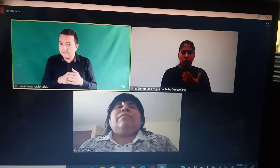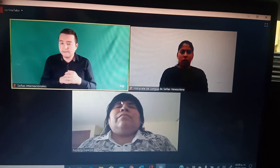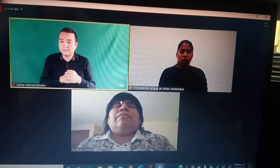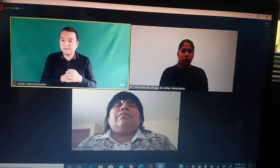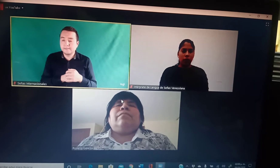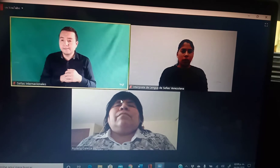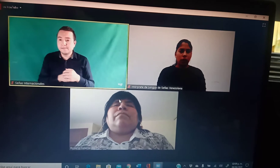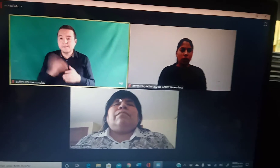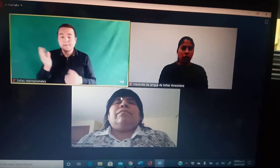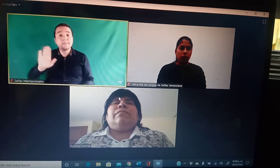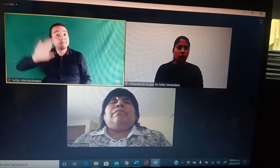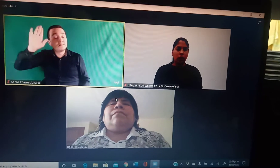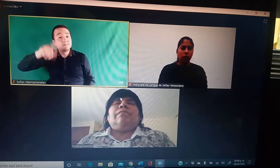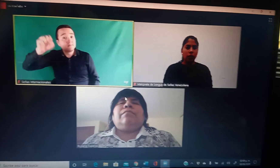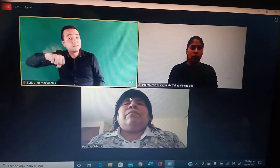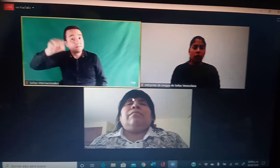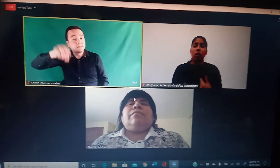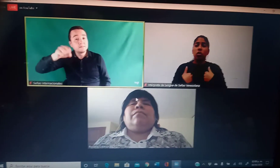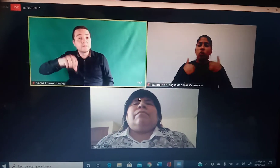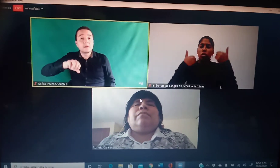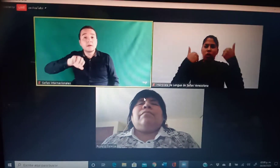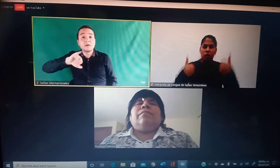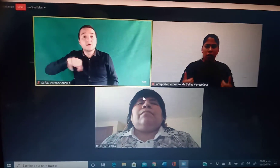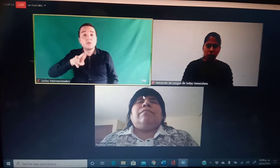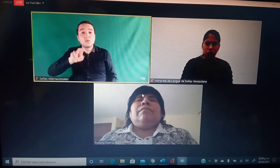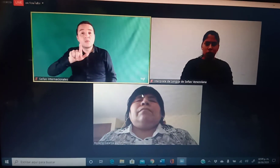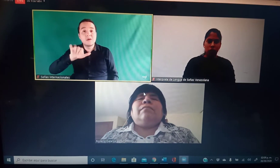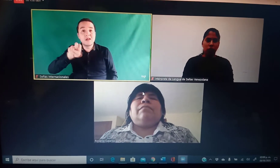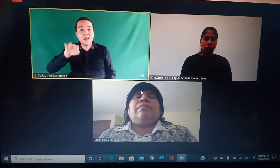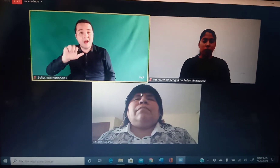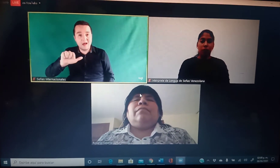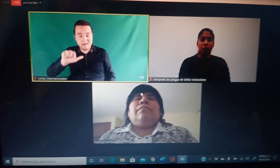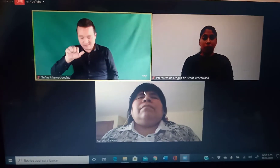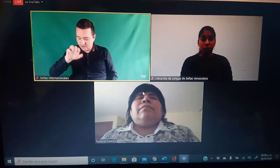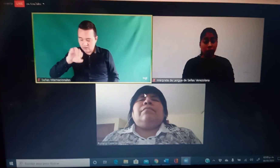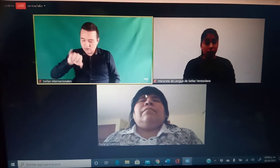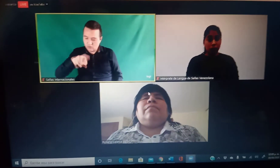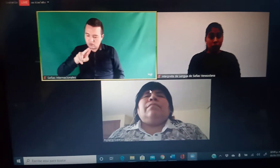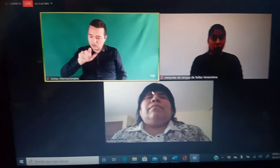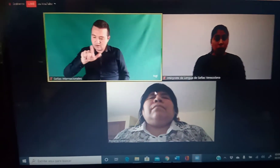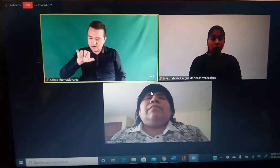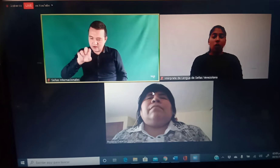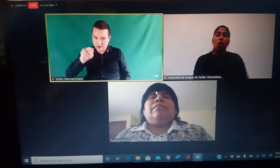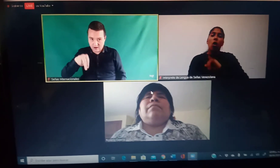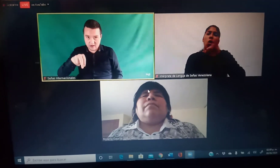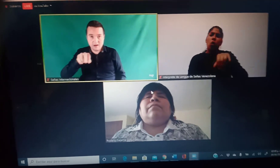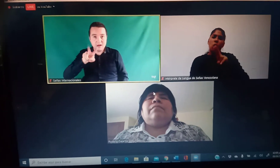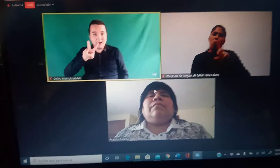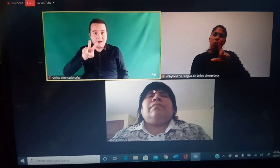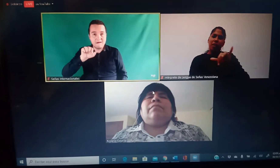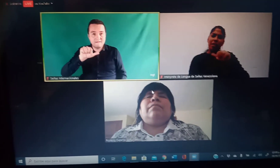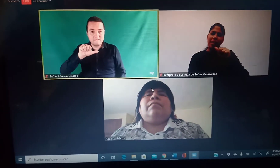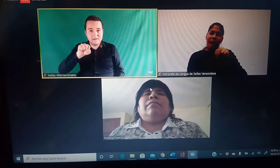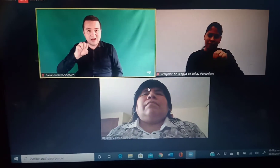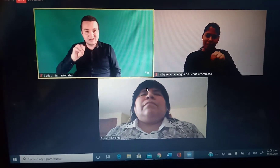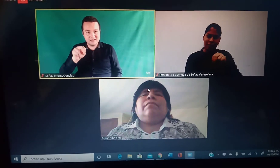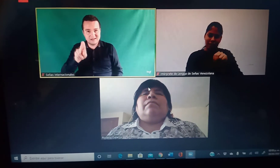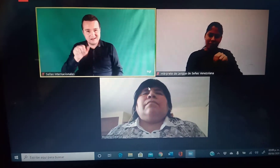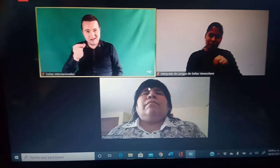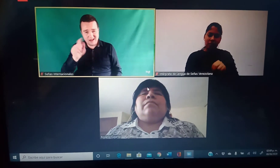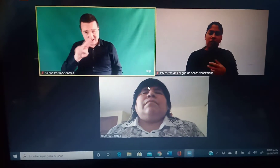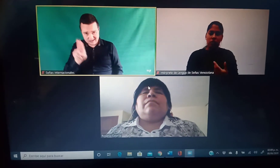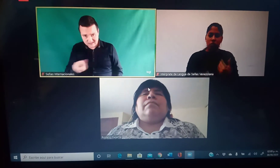sí, soy Julián Máquez, ¿cómo les va? ¿Podrían resumir en tres o cuatro